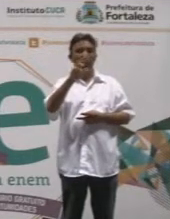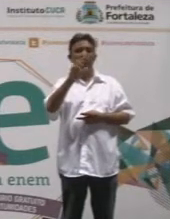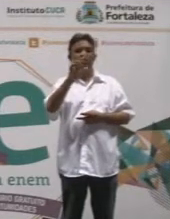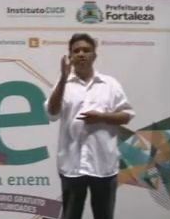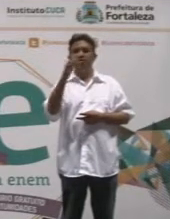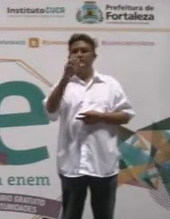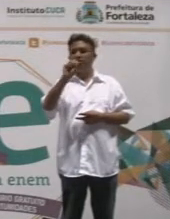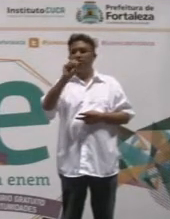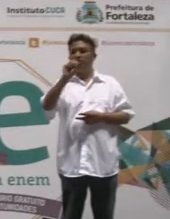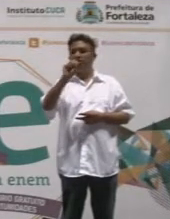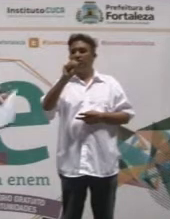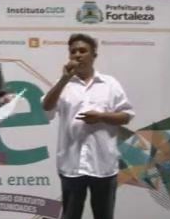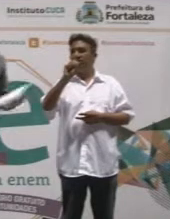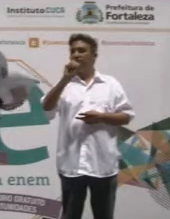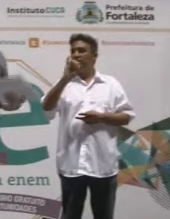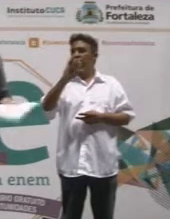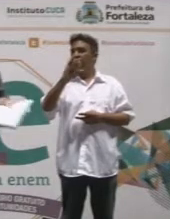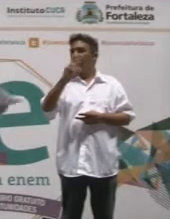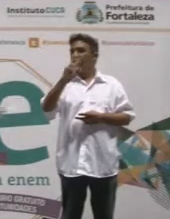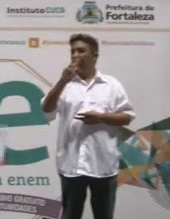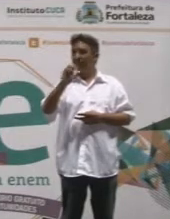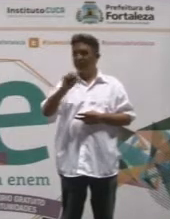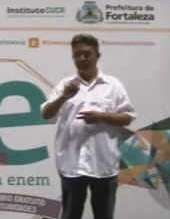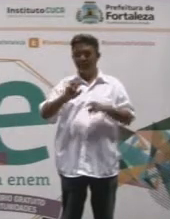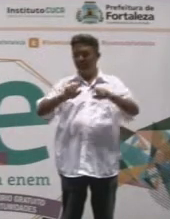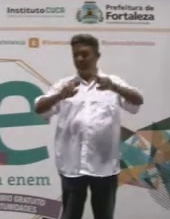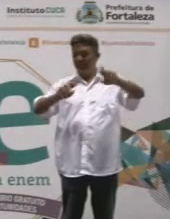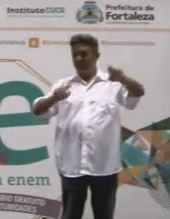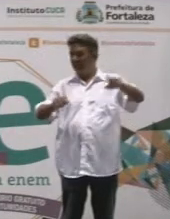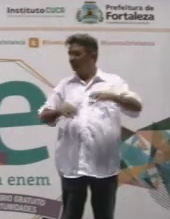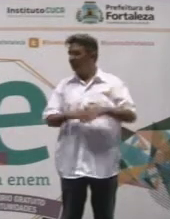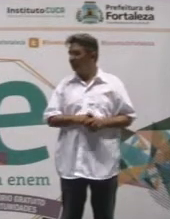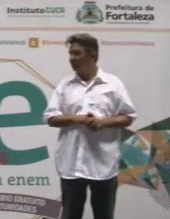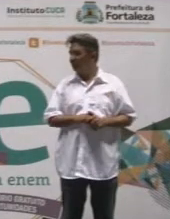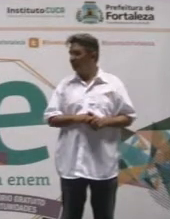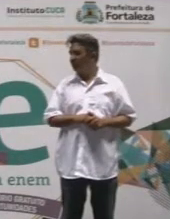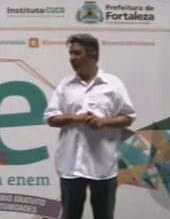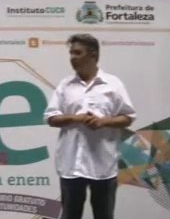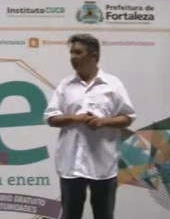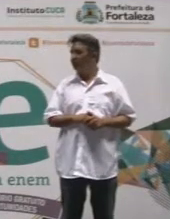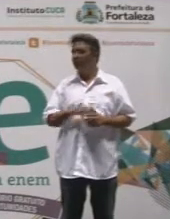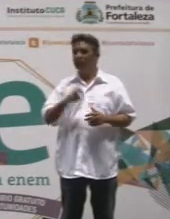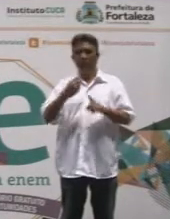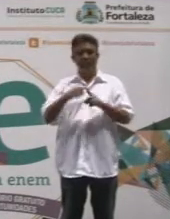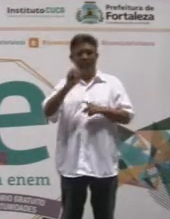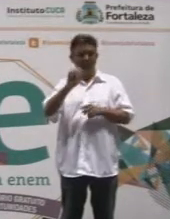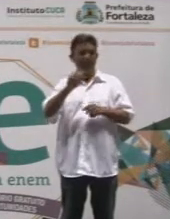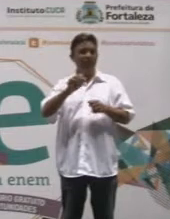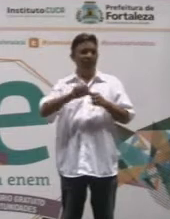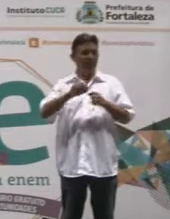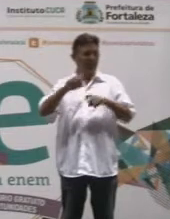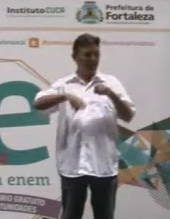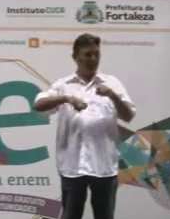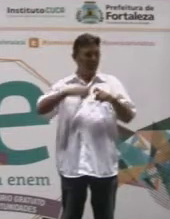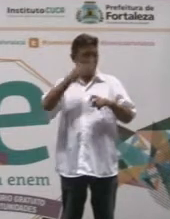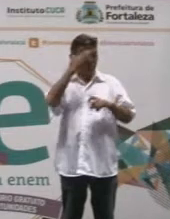mesmo a liseira, que pode ser passada via sexual, né? Você fazer sexo com um liso, você fica mais liso que